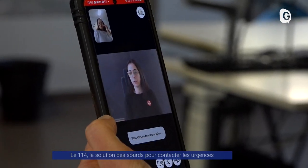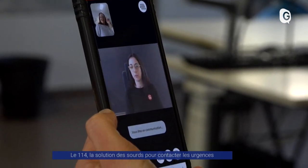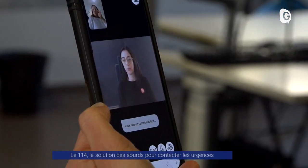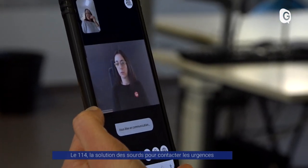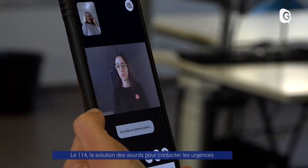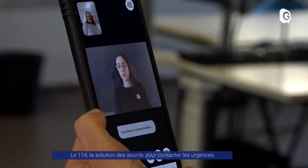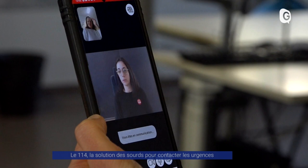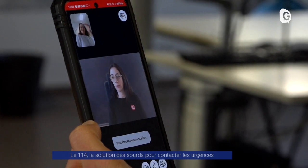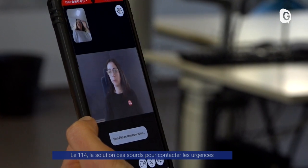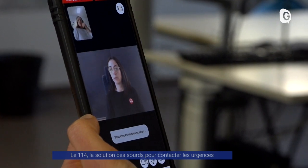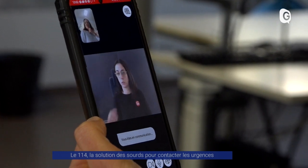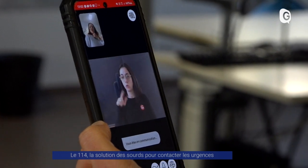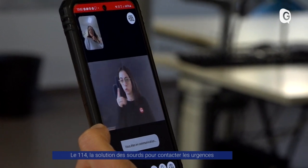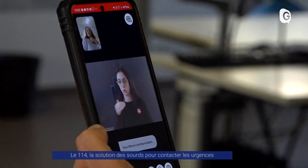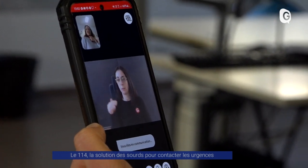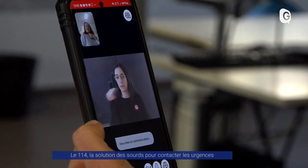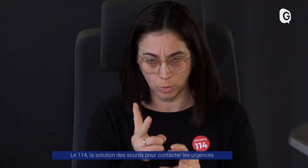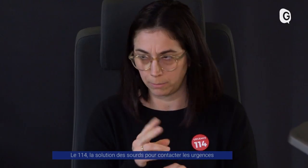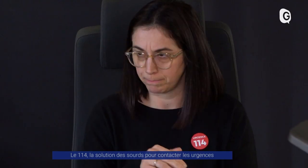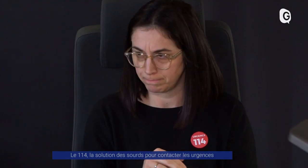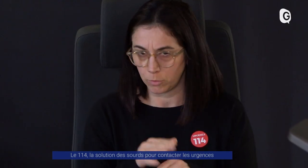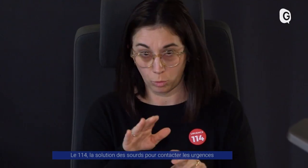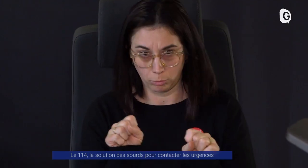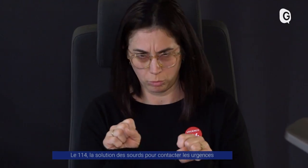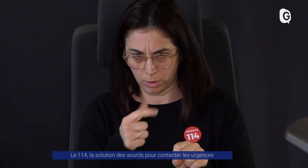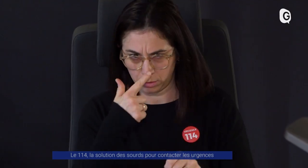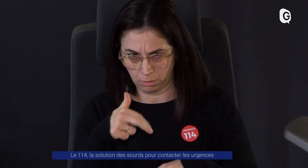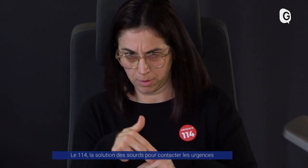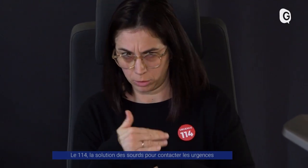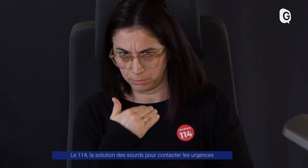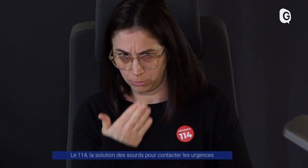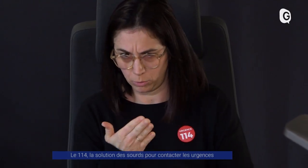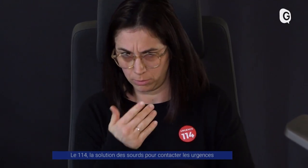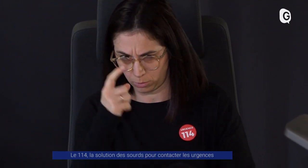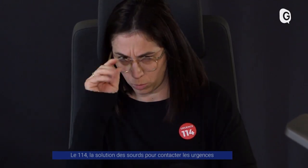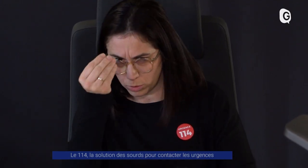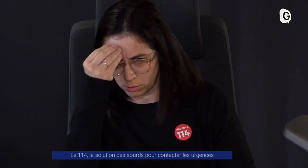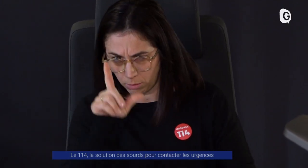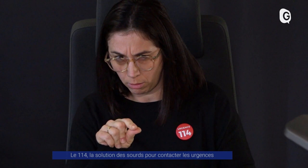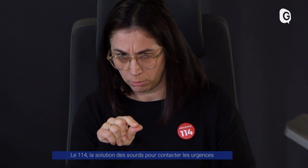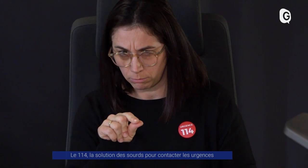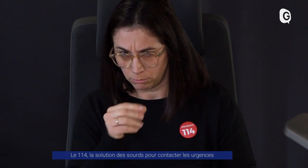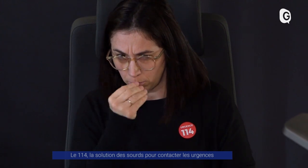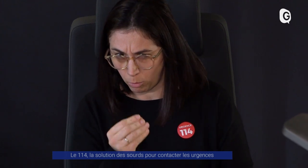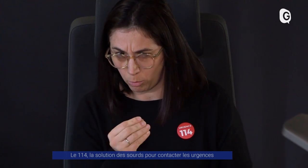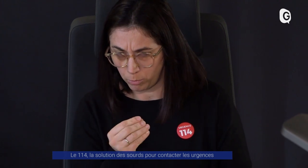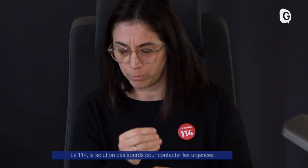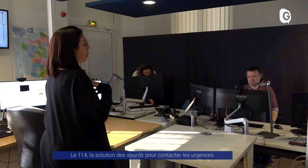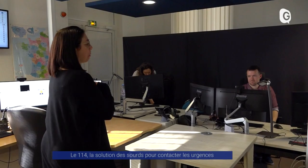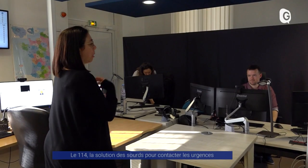jour, dont 25 urgents. Pour un numéro d'urgence vitale, ces chiffres sont insuffisants, d'autant plus que 50% des personnes